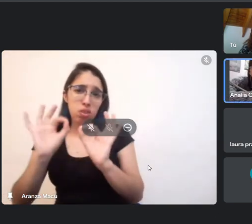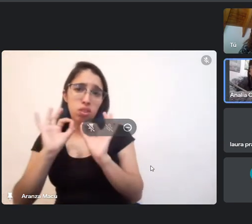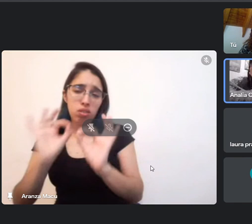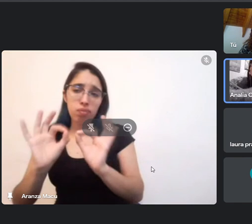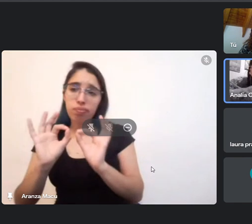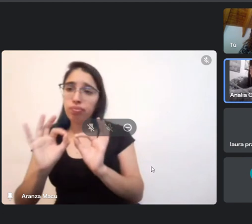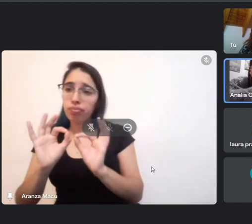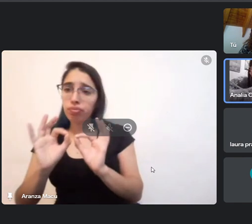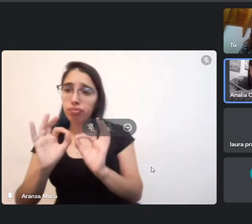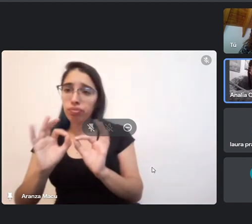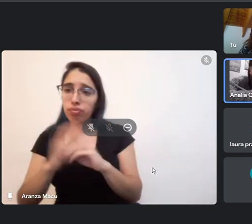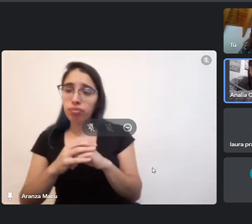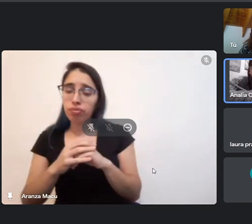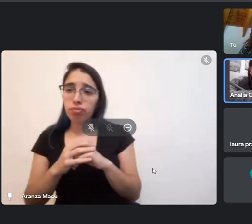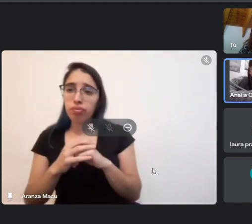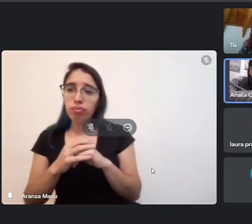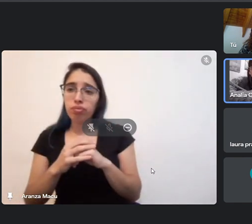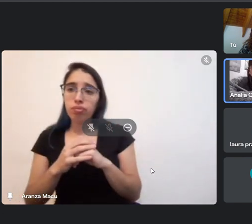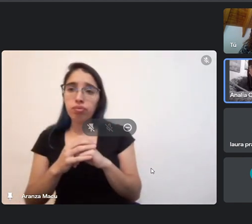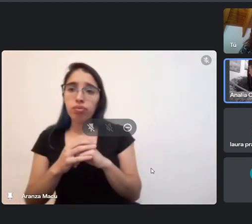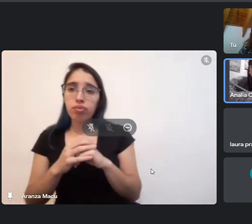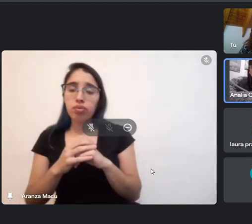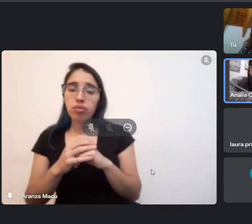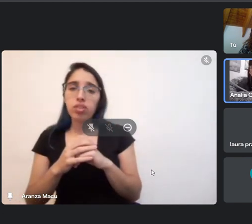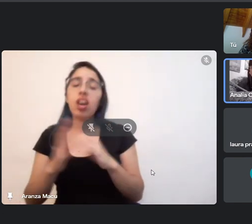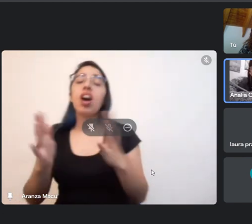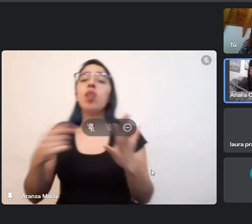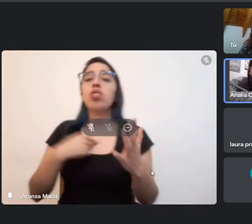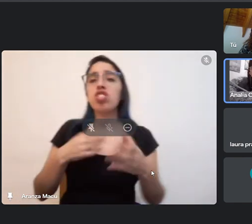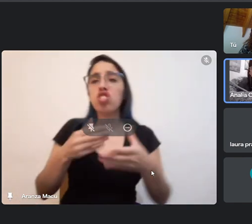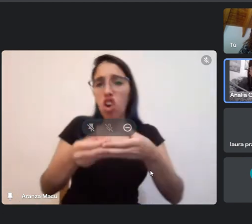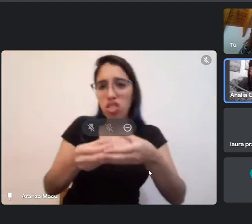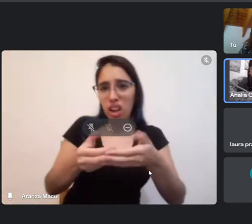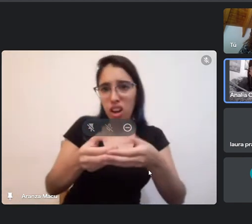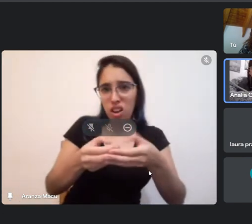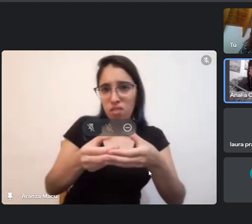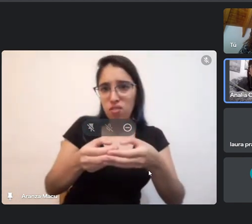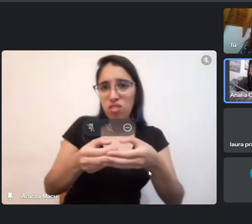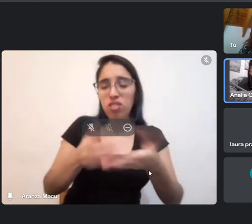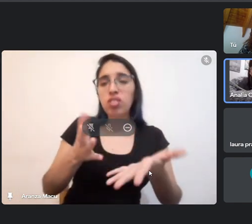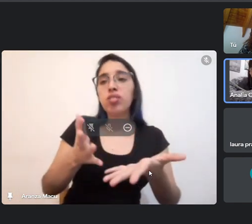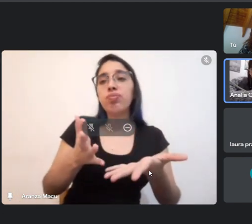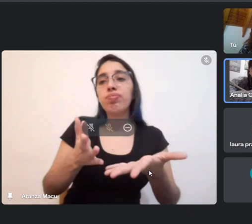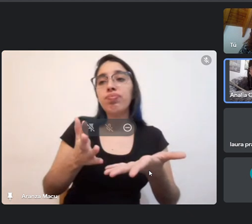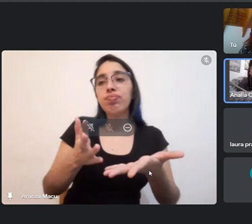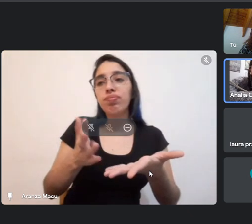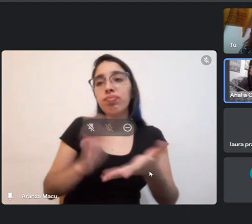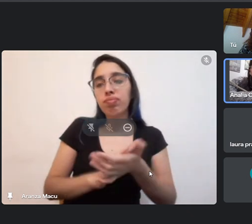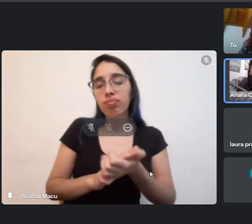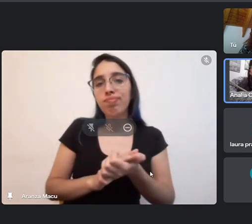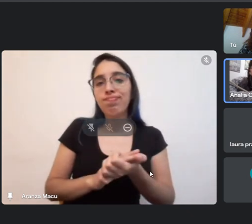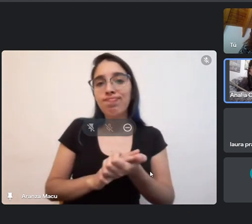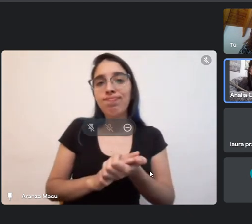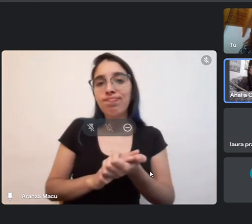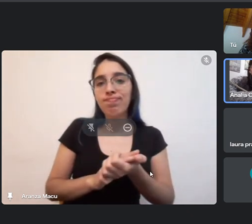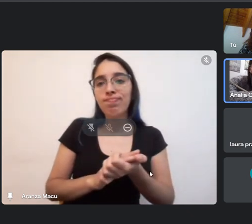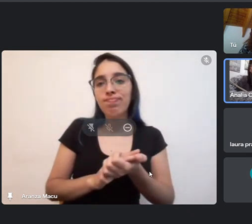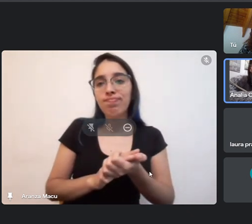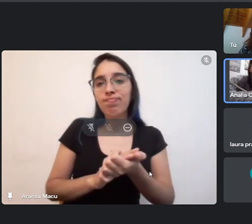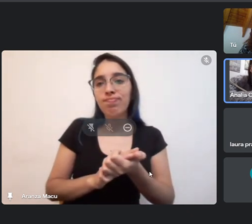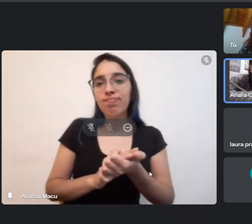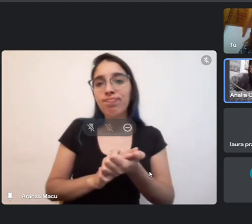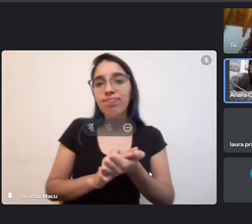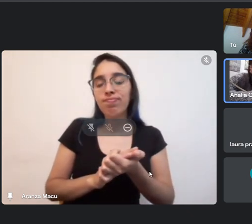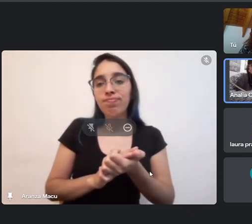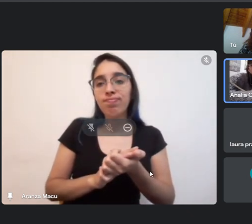no. Es que no estoy por el teléfono. En la compu no tengo cámara. Es por Ah, el... Yo claro. estoy por el teléfono. Entonces,